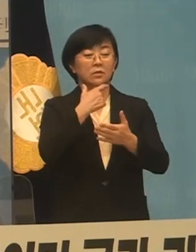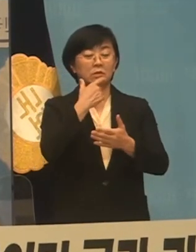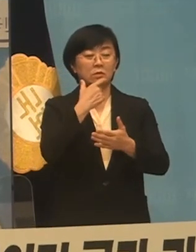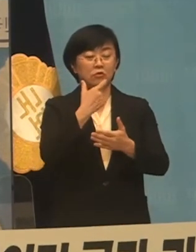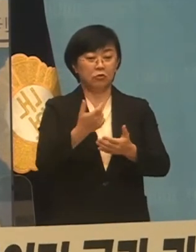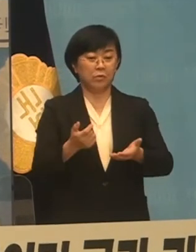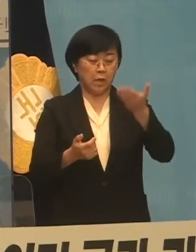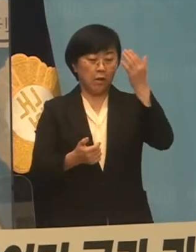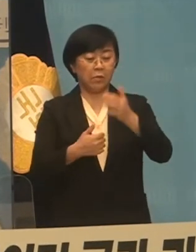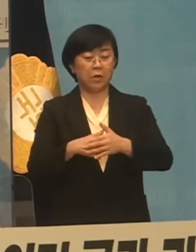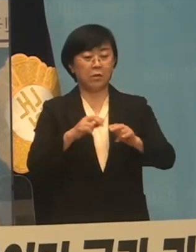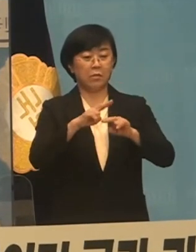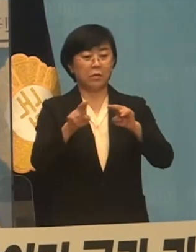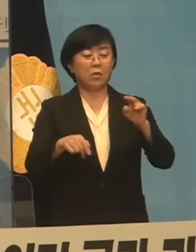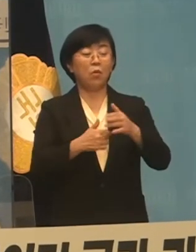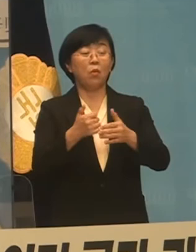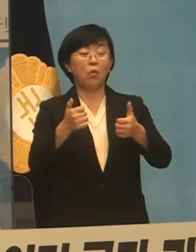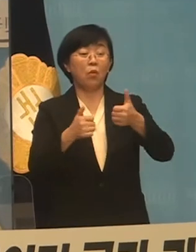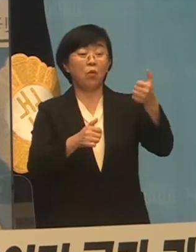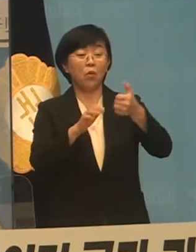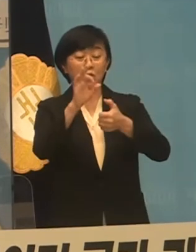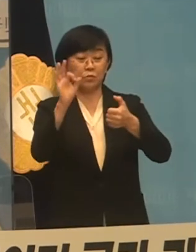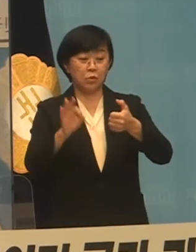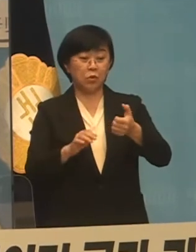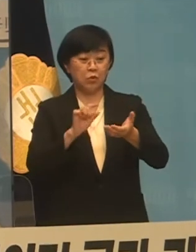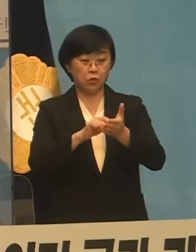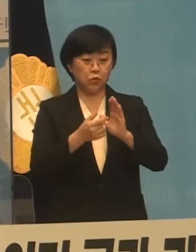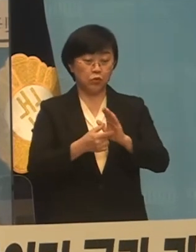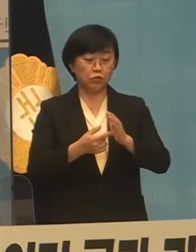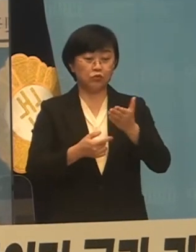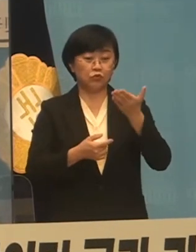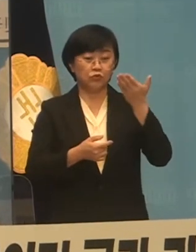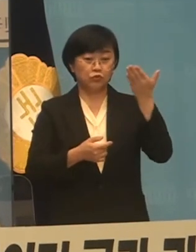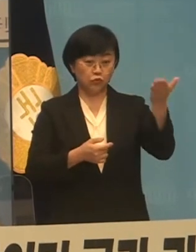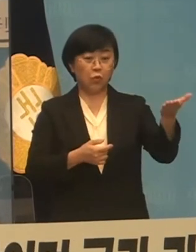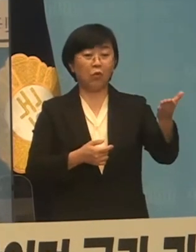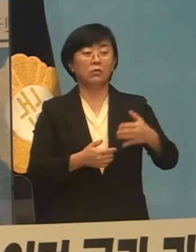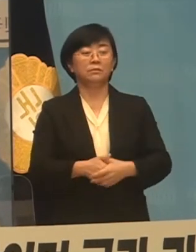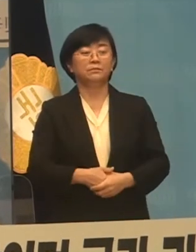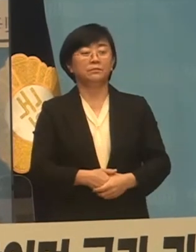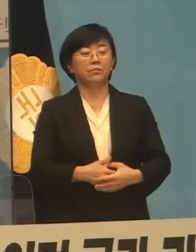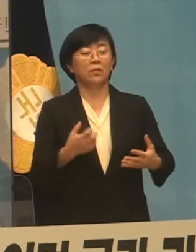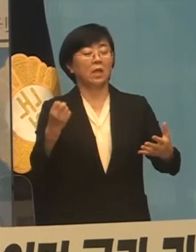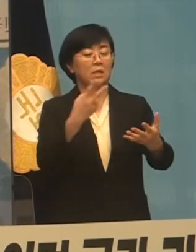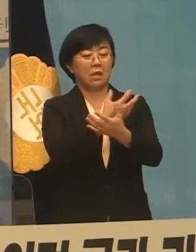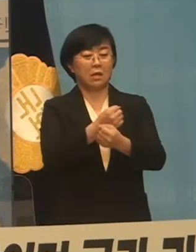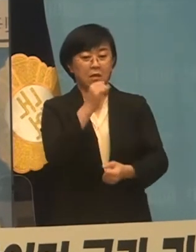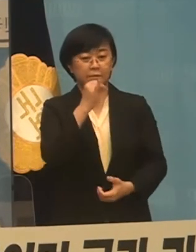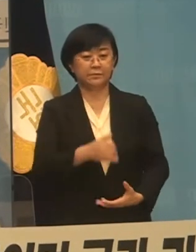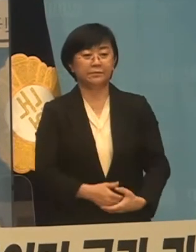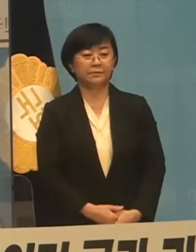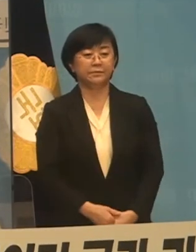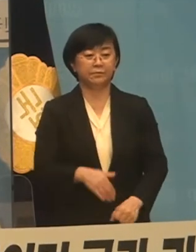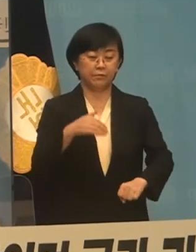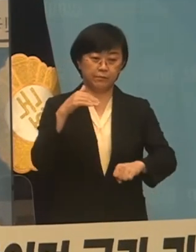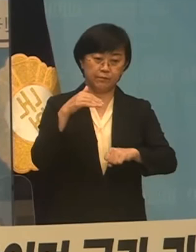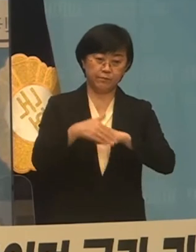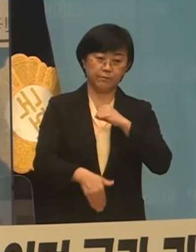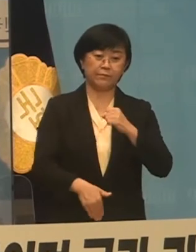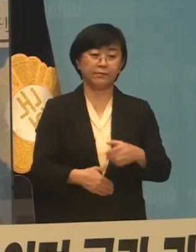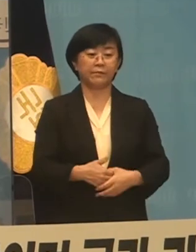퇴직자들에게 재직 시 임금의 50% 정도의 임금만 주면서 재계약을 합니다. 그런